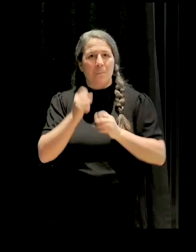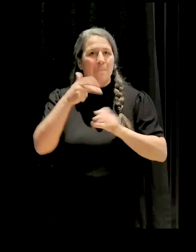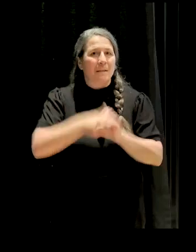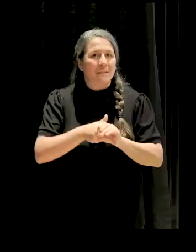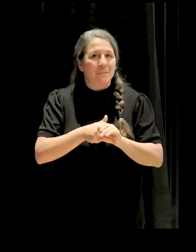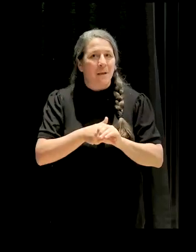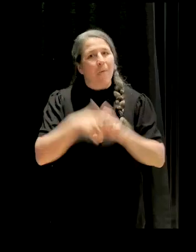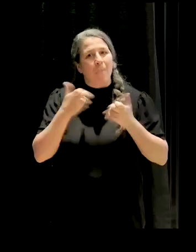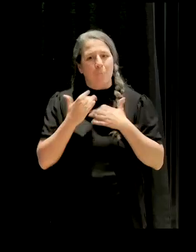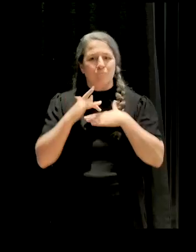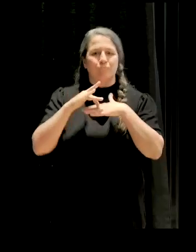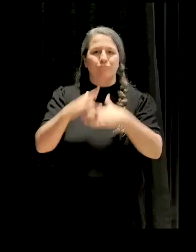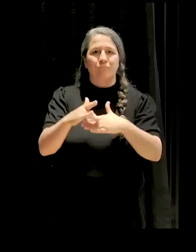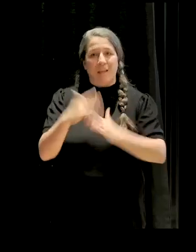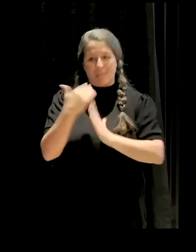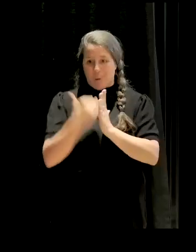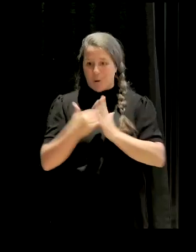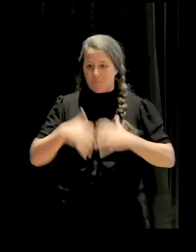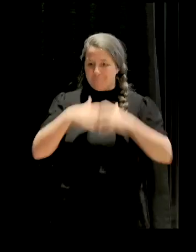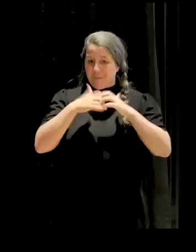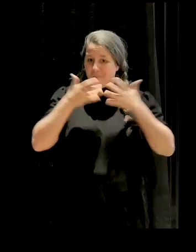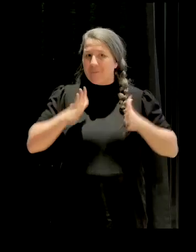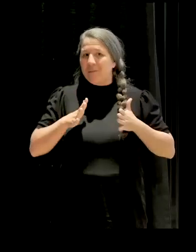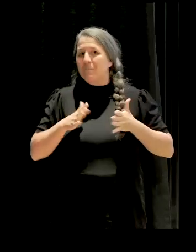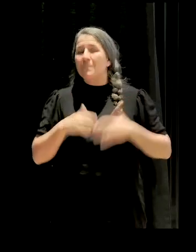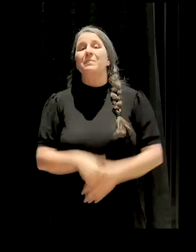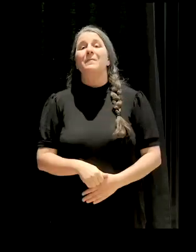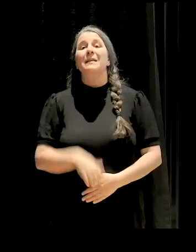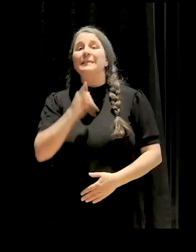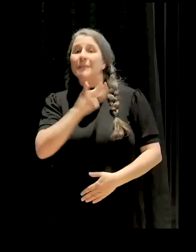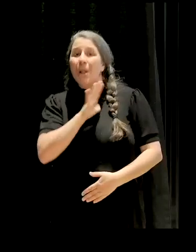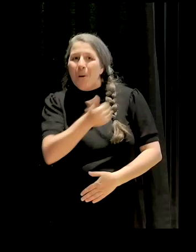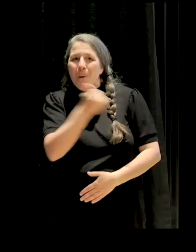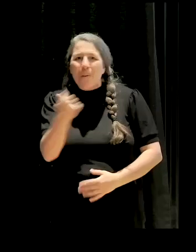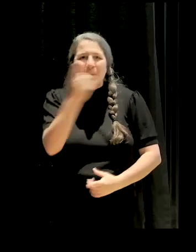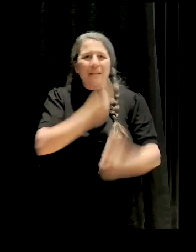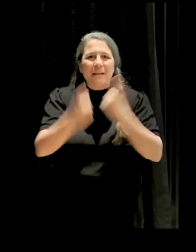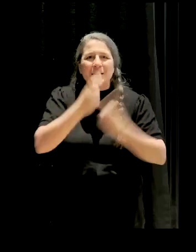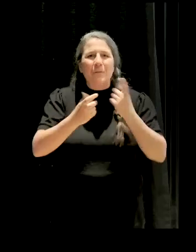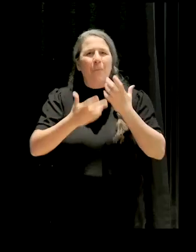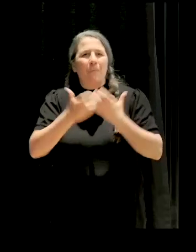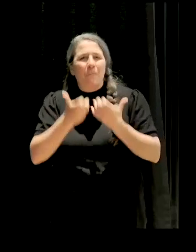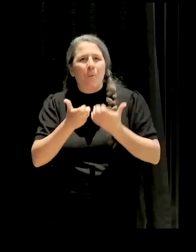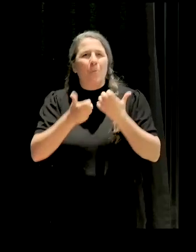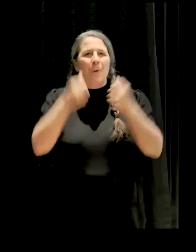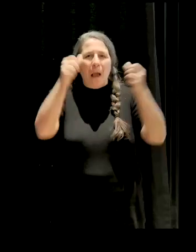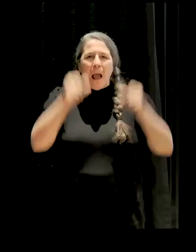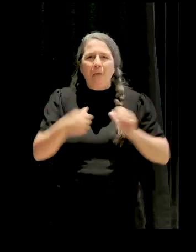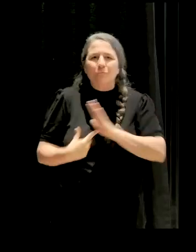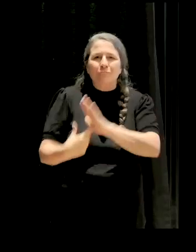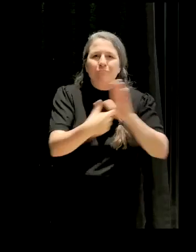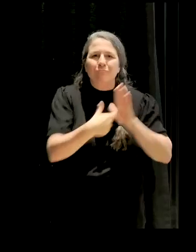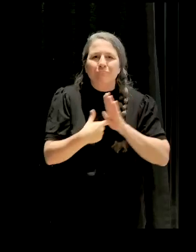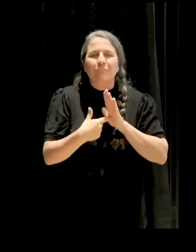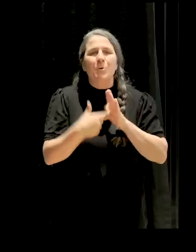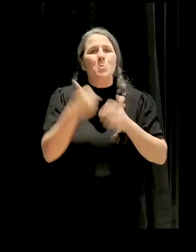appliquer ce protocole-là qui vient d'être développé. Si jamais vous avez d'autres questions ou que vous aimeriez avoir accès à cette affiche que je viens de présenter